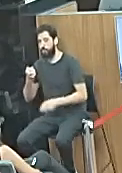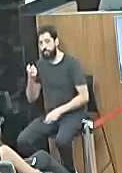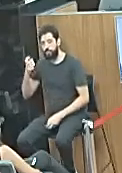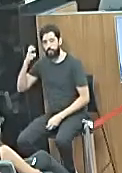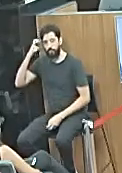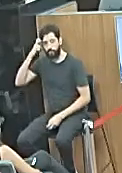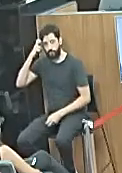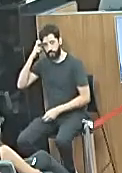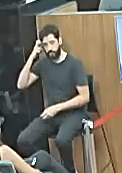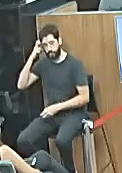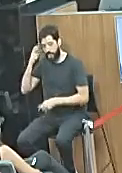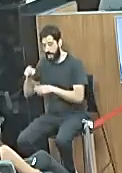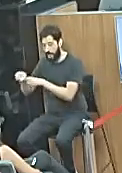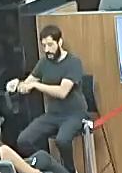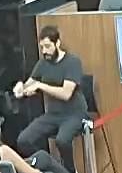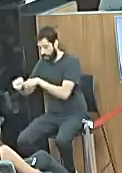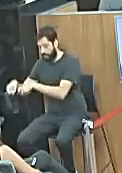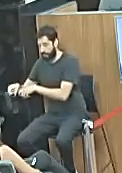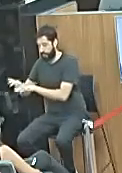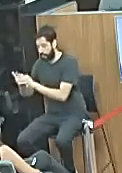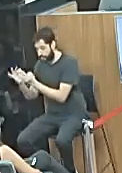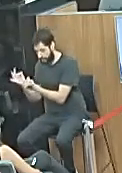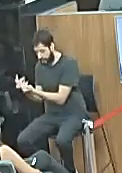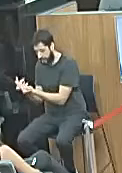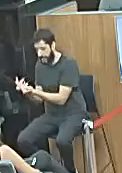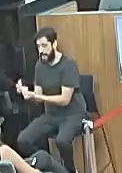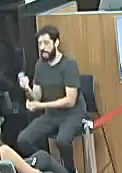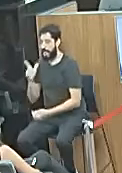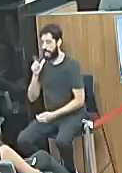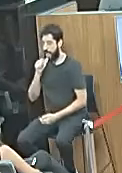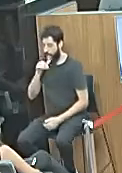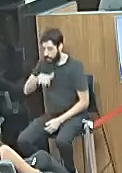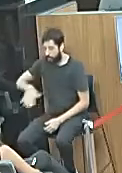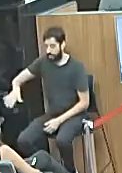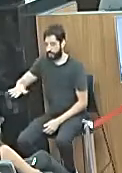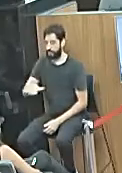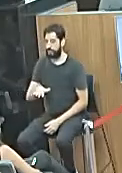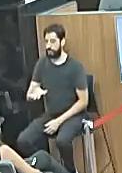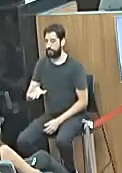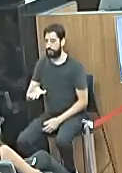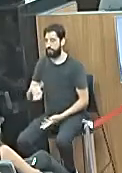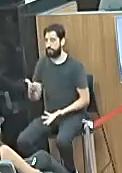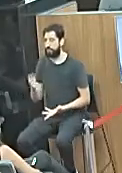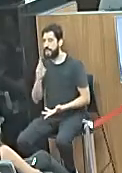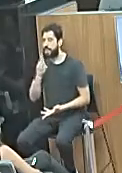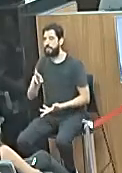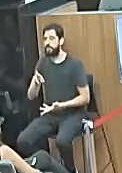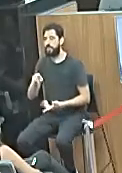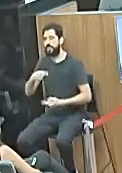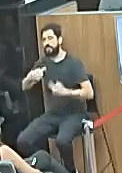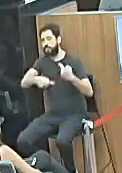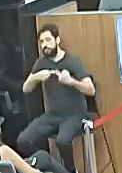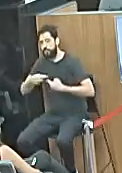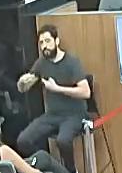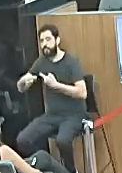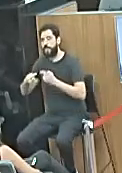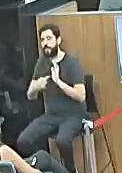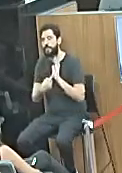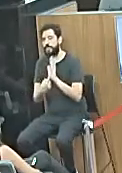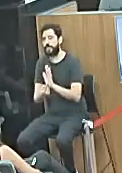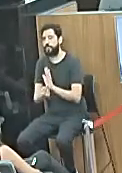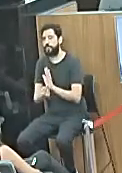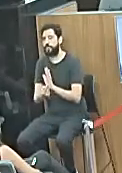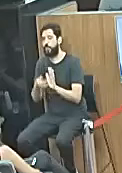familiar barra águas como resultado das discussões foram apresentadas sugestões